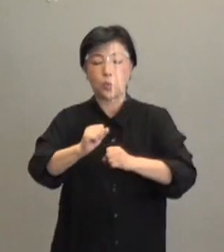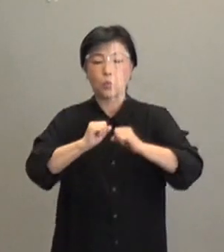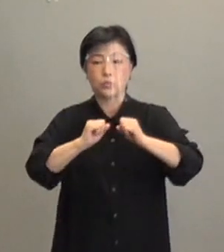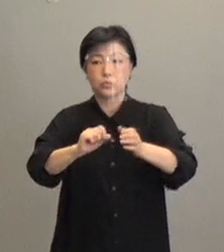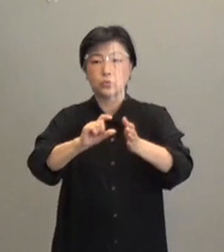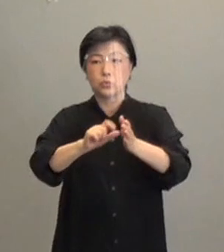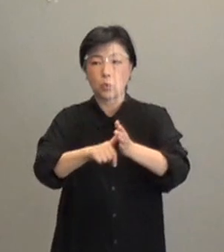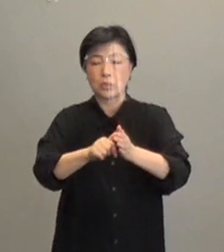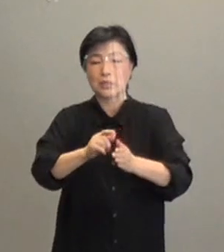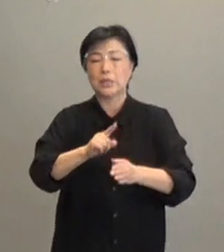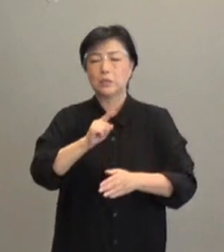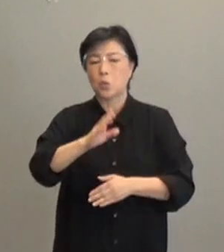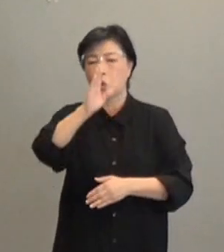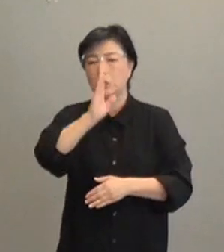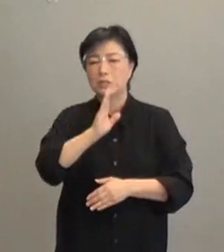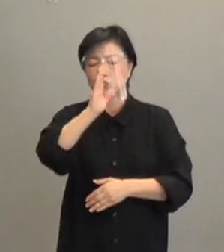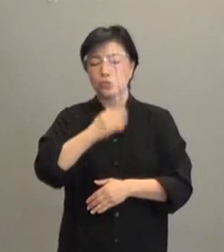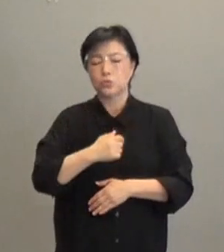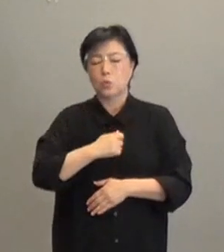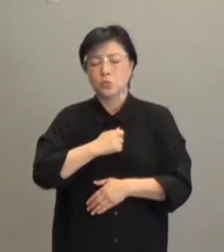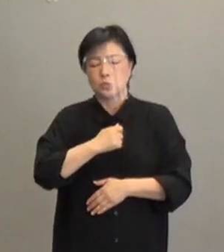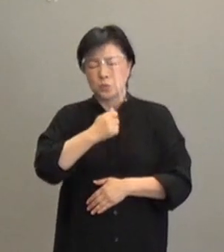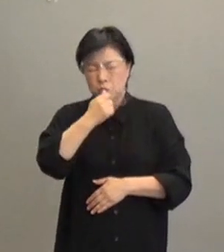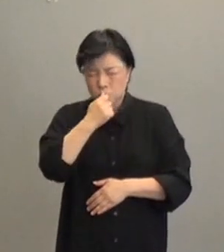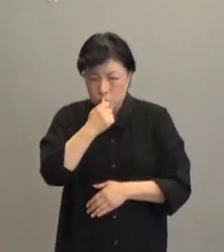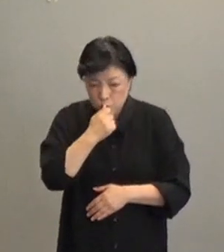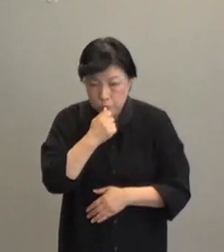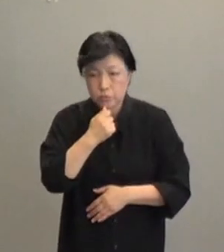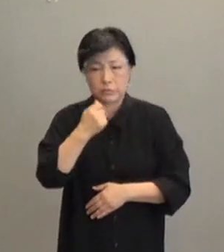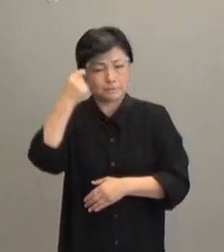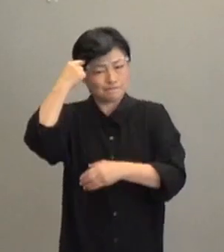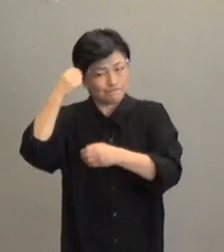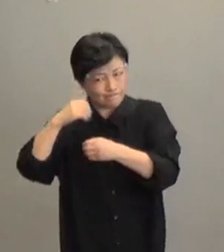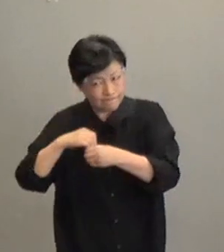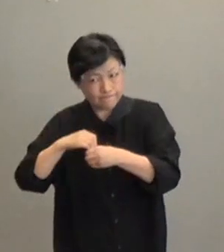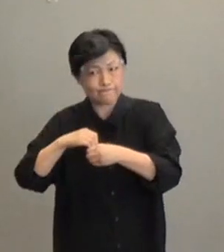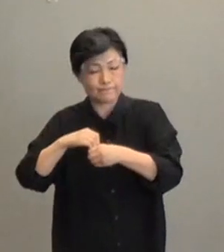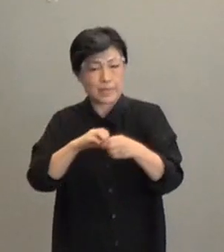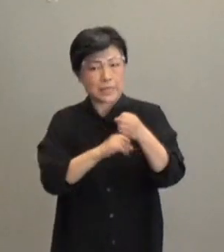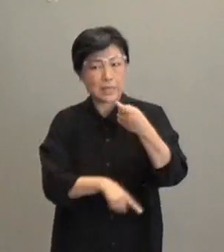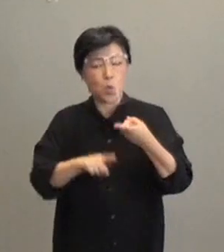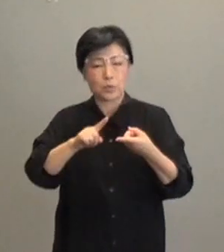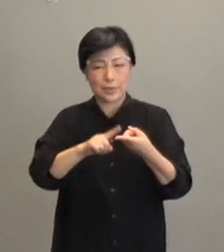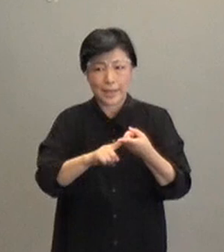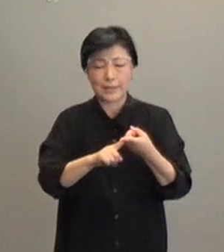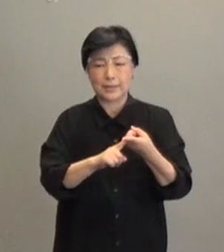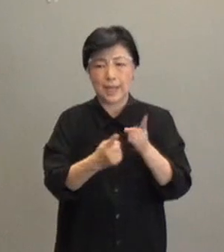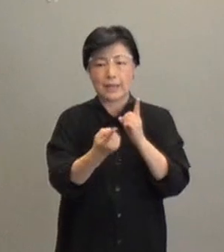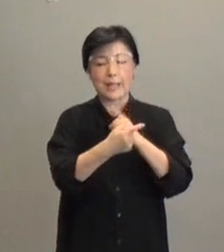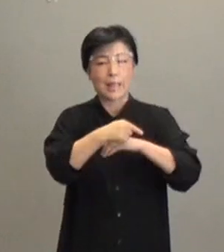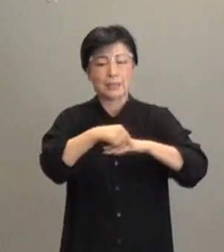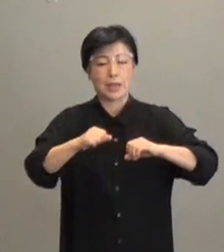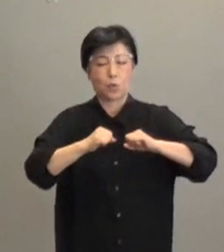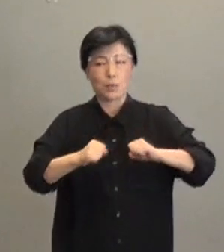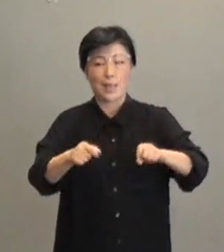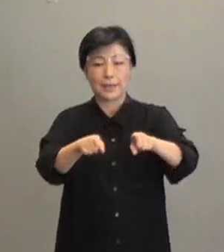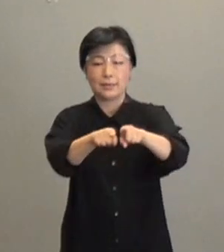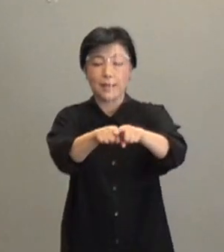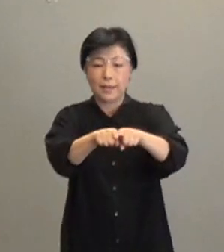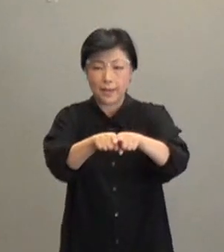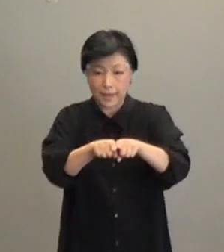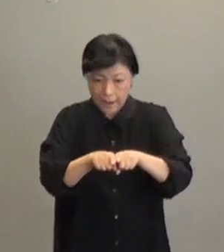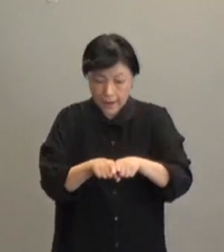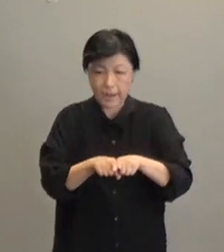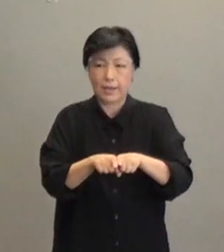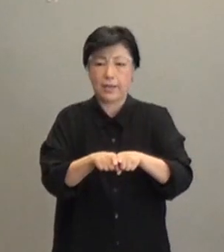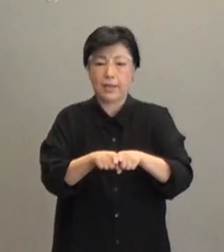そのリスクを十分に意識をしていただいてですね、基本的な感染対策を行いながら、そ